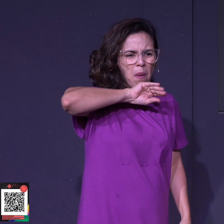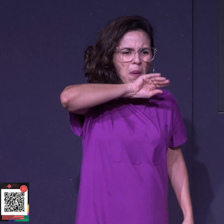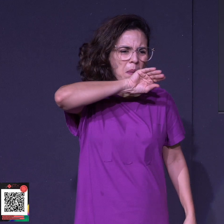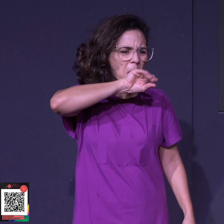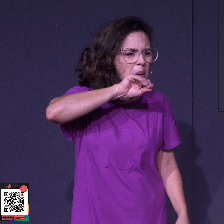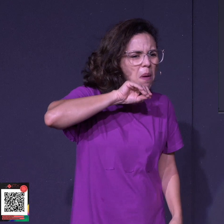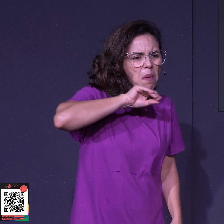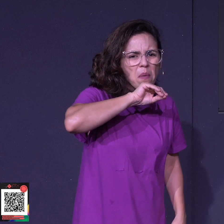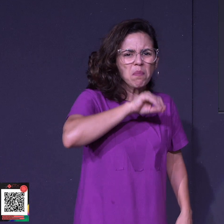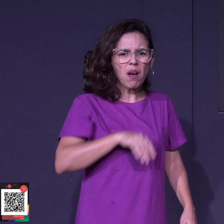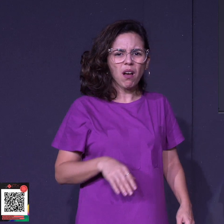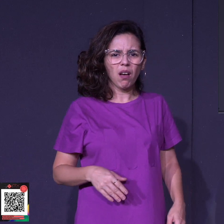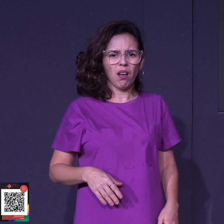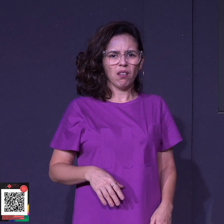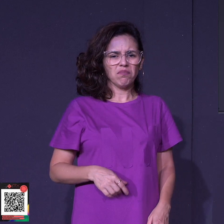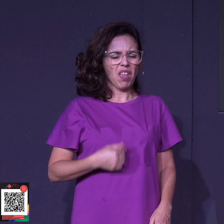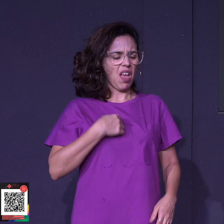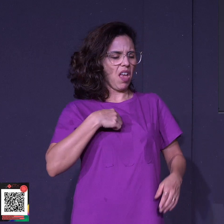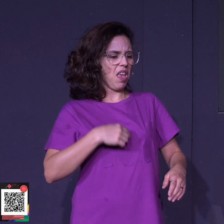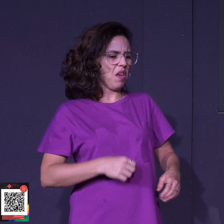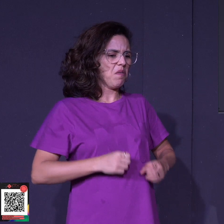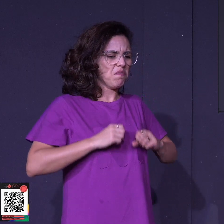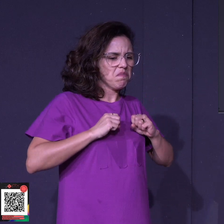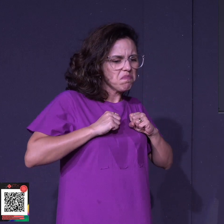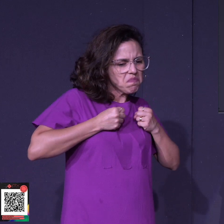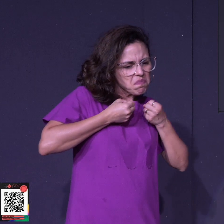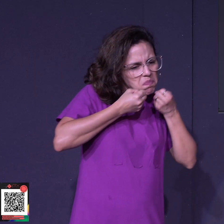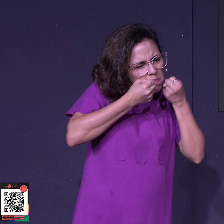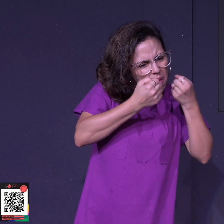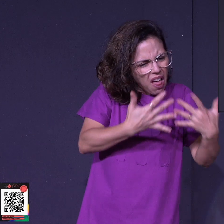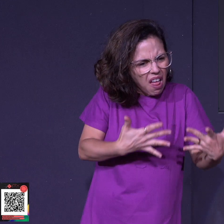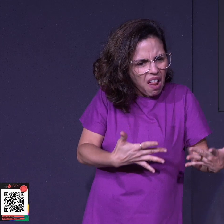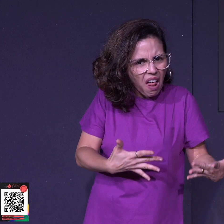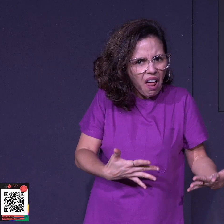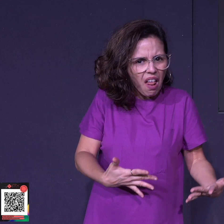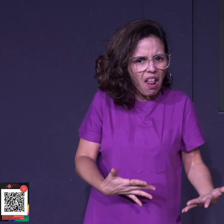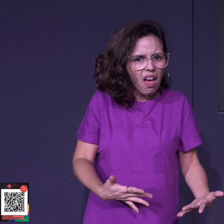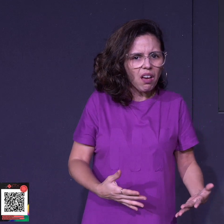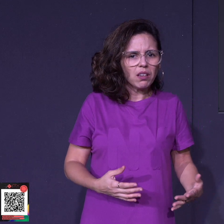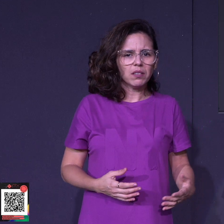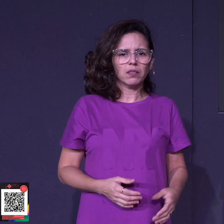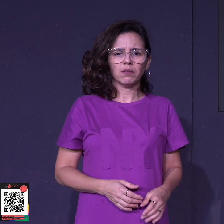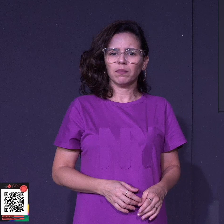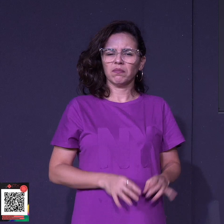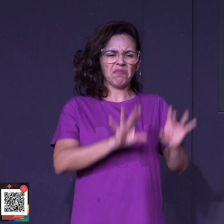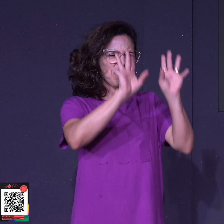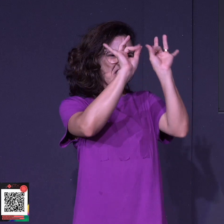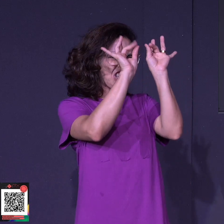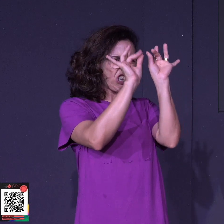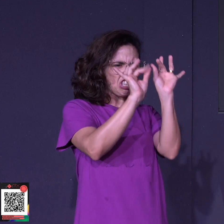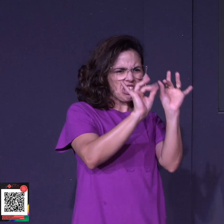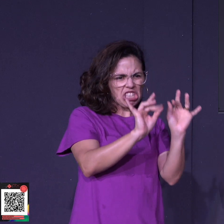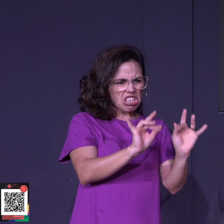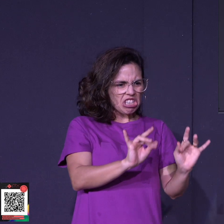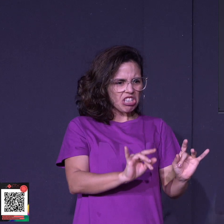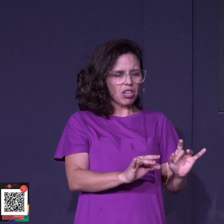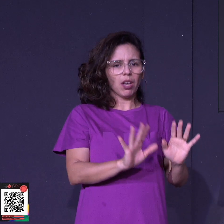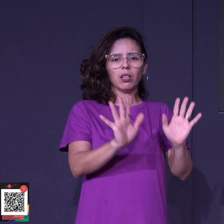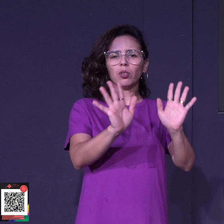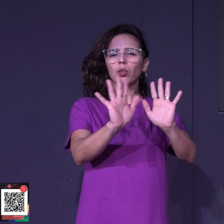Se sua vida está verdadeiramente entregue nas mãos do Senhor, nunca se defenda. Temos um advogado junto ao